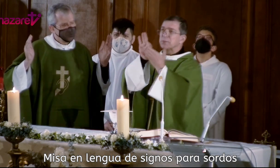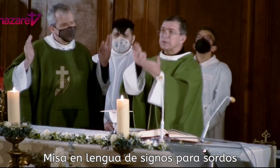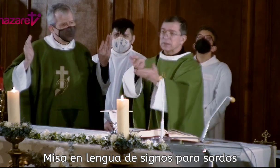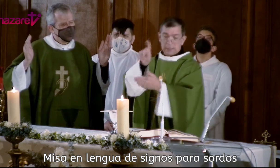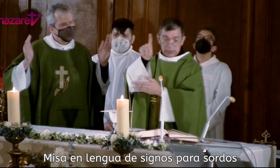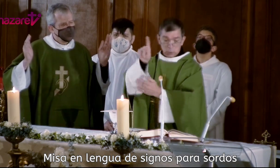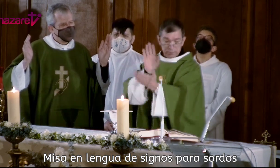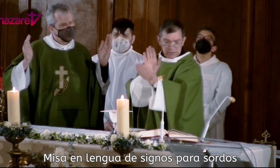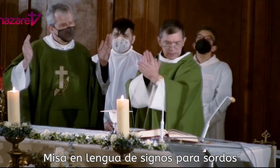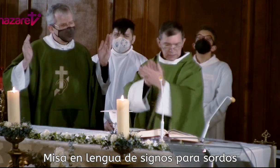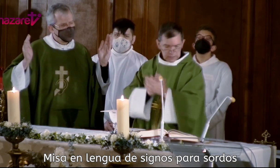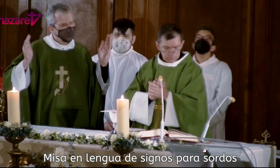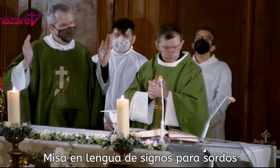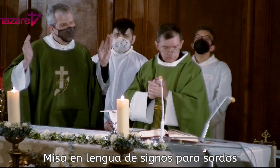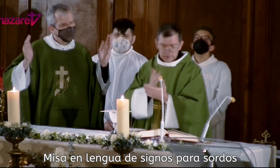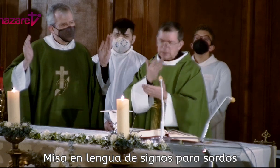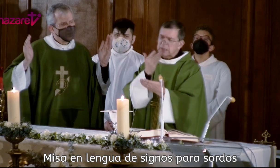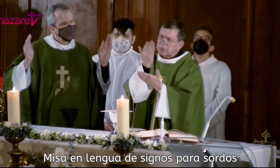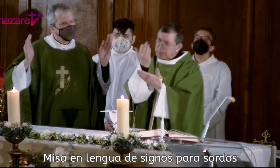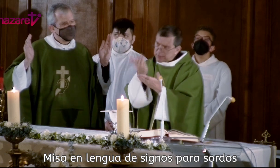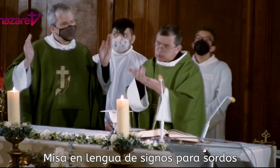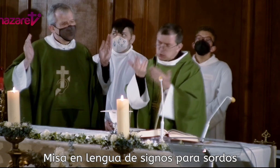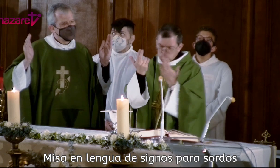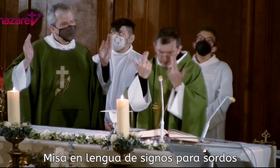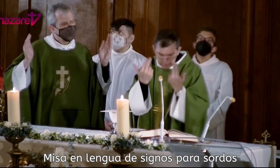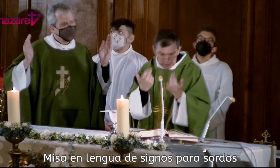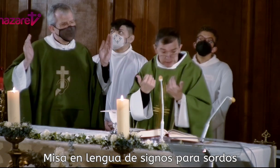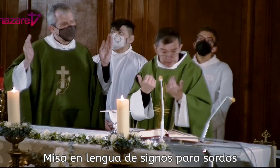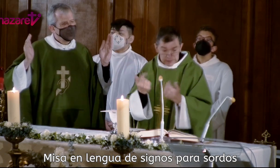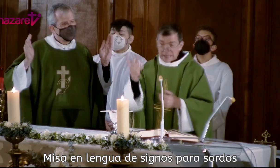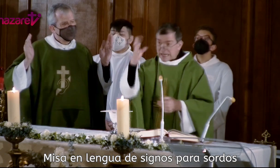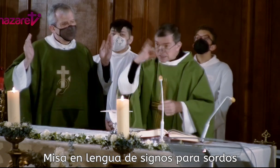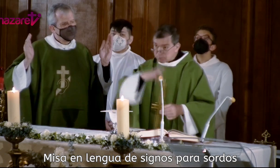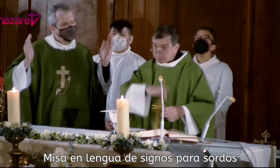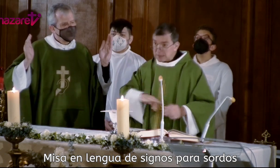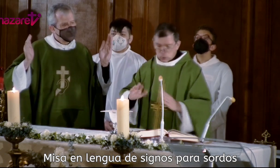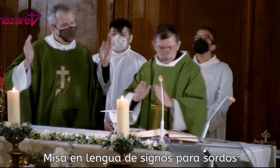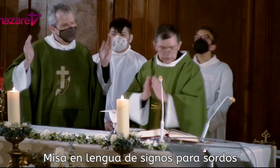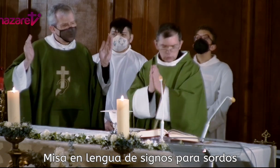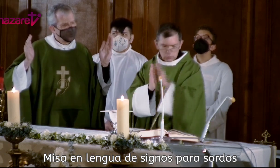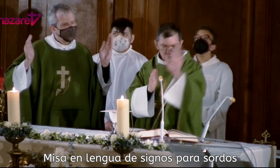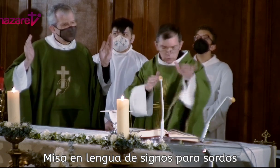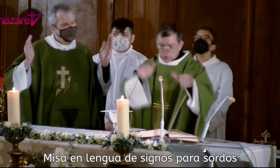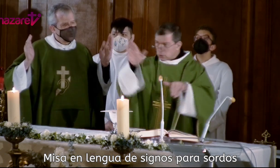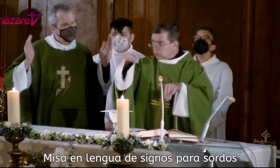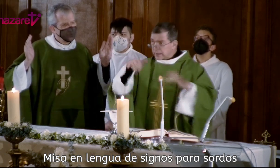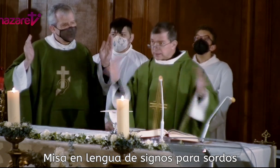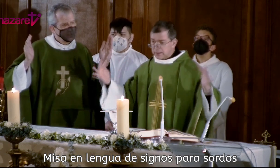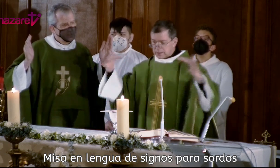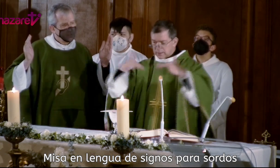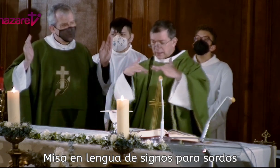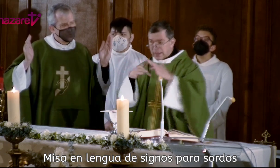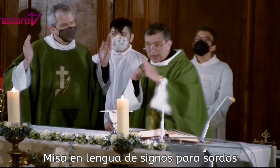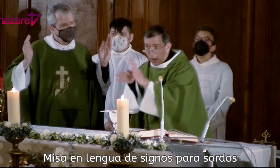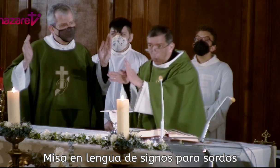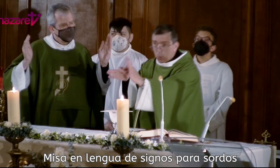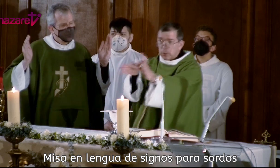servirte en tu presencia. Te pedimos humildemente que el Espíritu Santo congregue en la